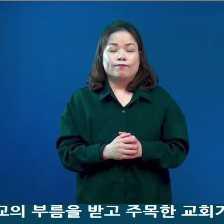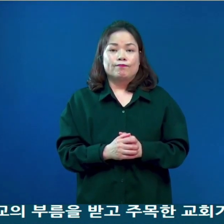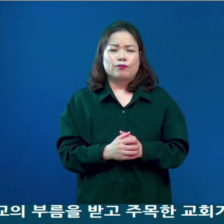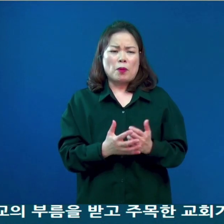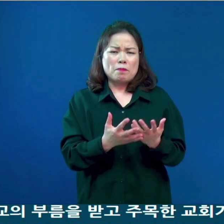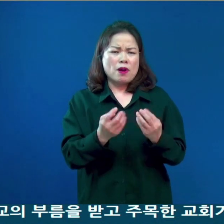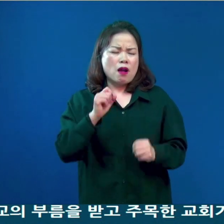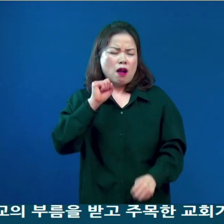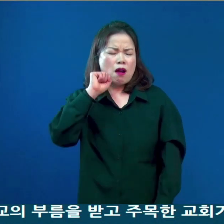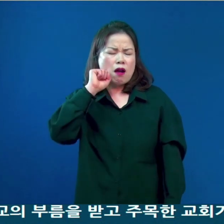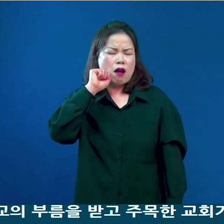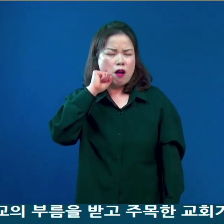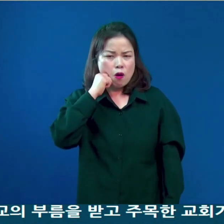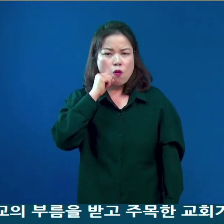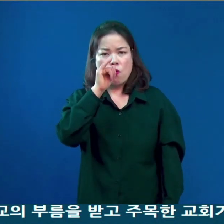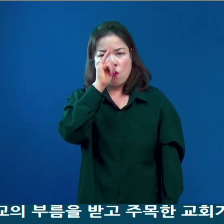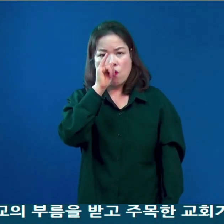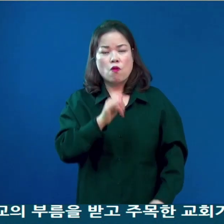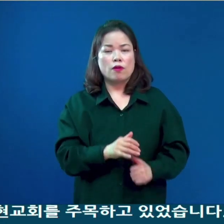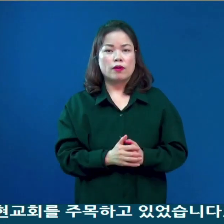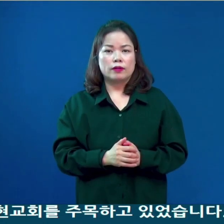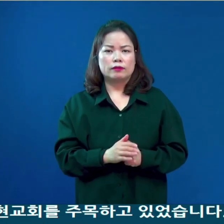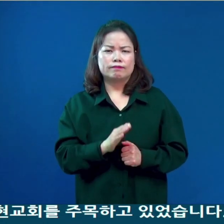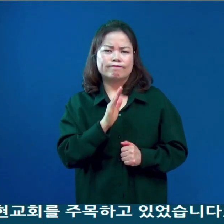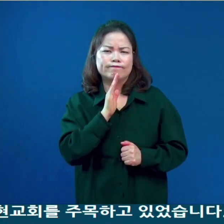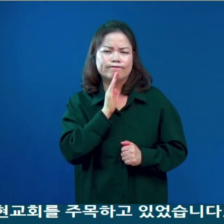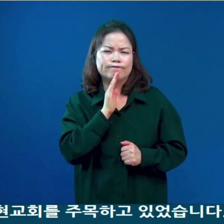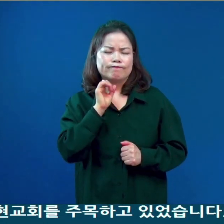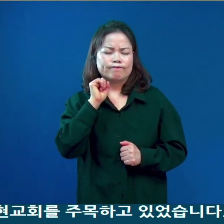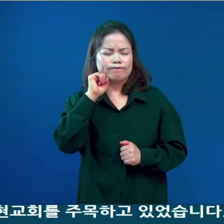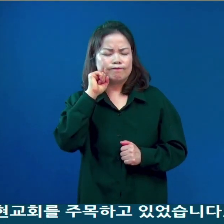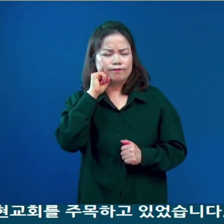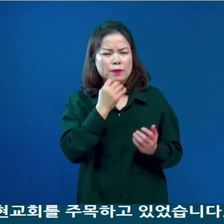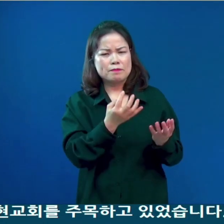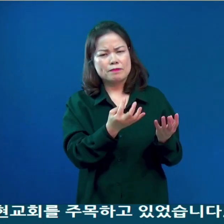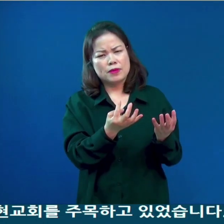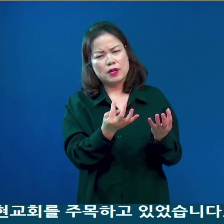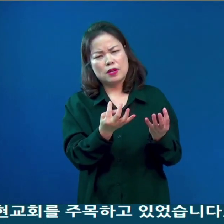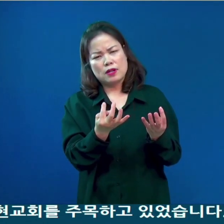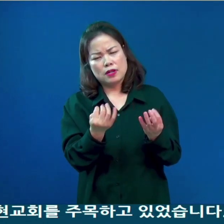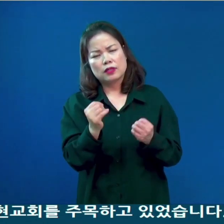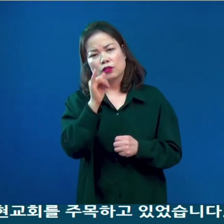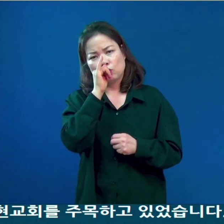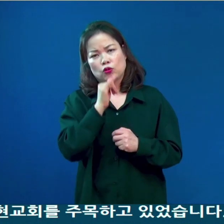많은 어려움들이 있었습니다. 정말 많은 어려움들이 있었다고 들었습니다.